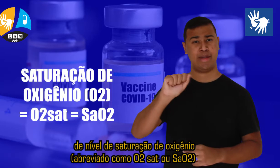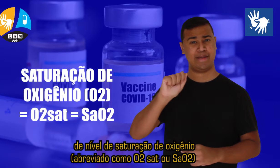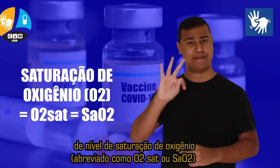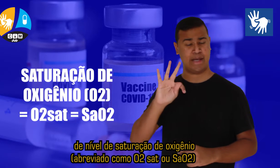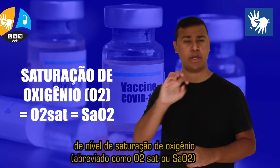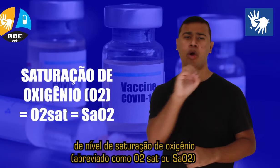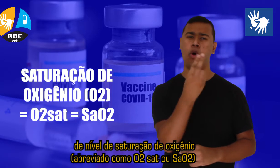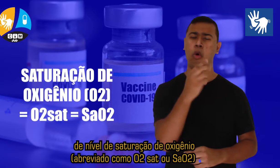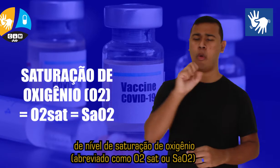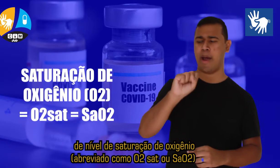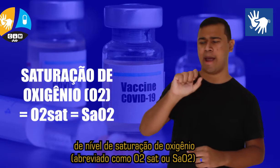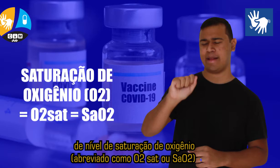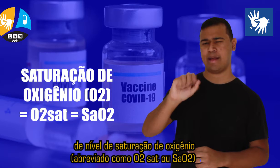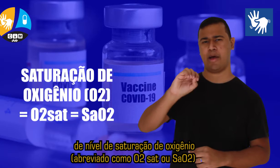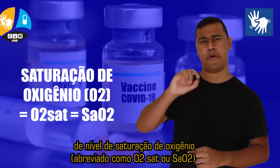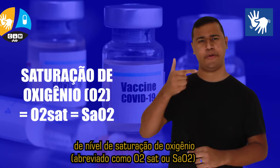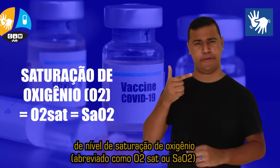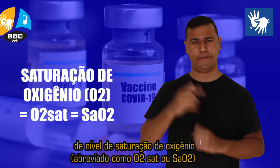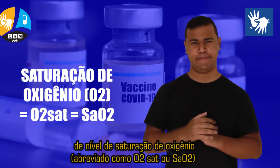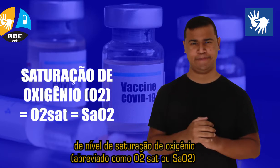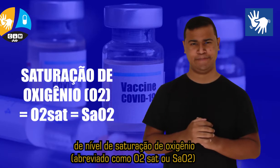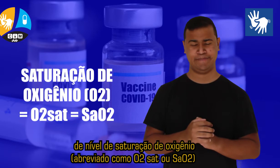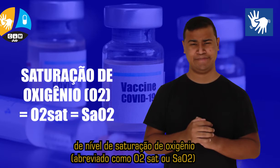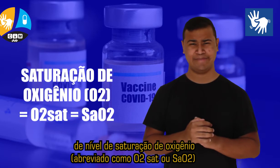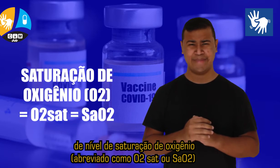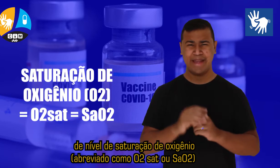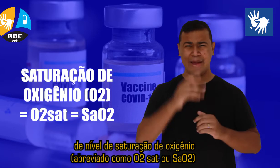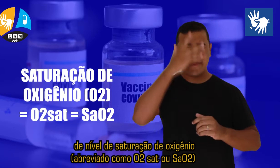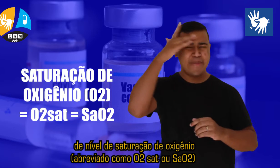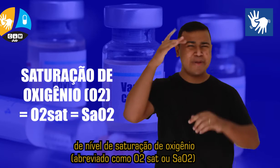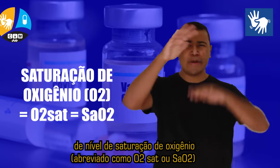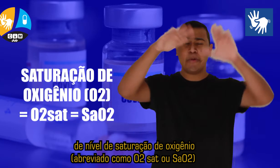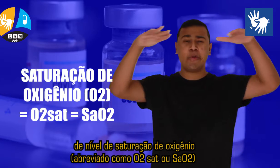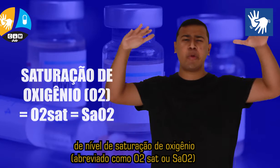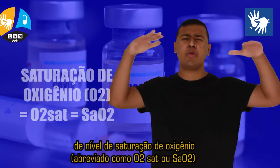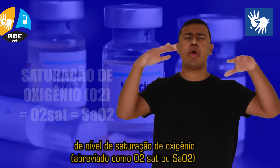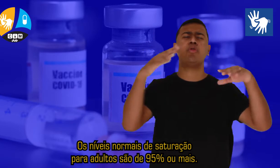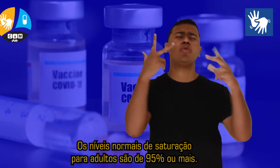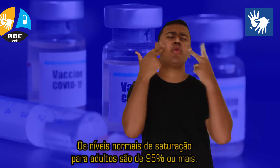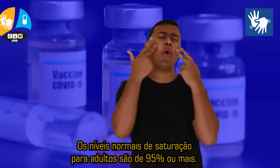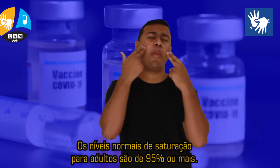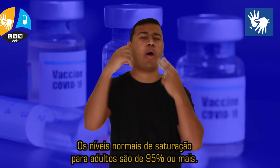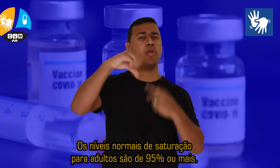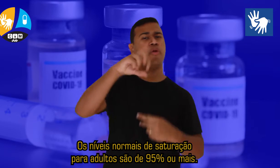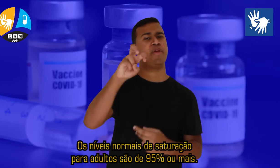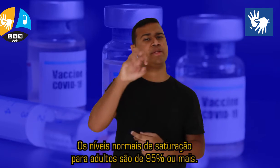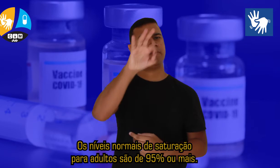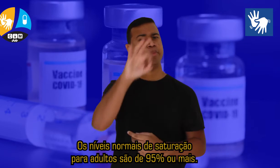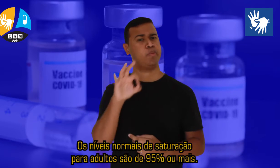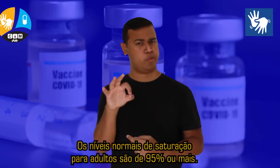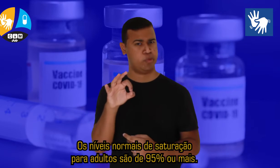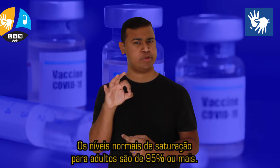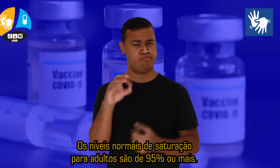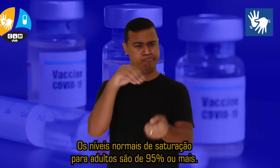abreviado como O2, SAT ou SAO2. Os níveis normais de saturação para adultos